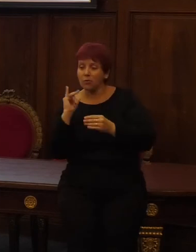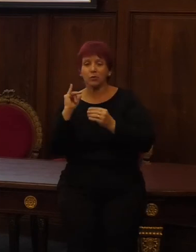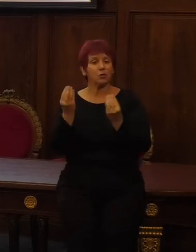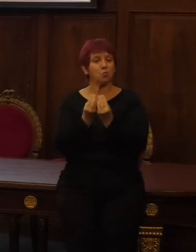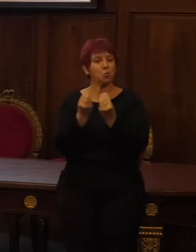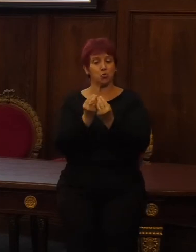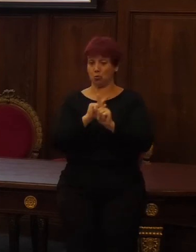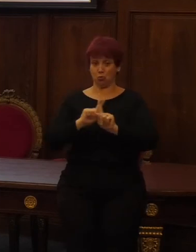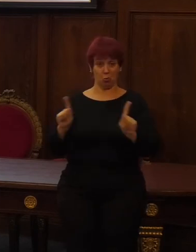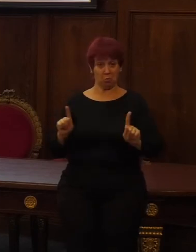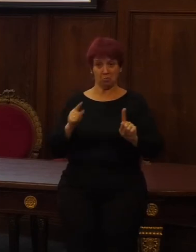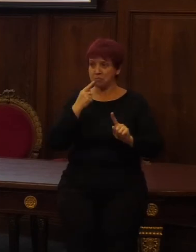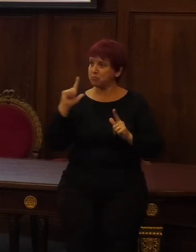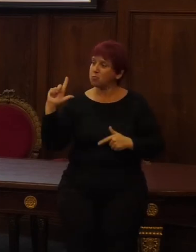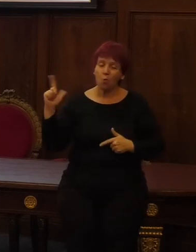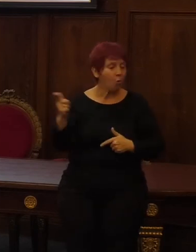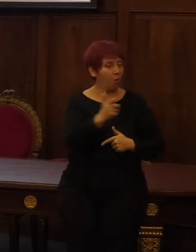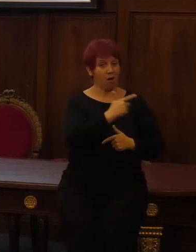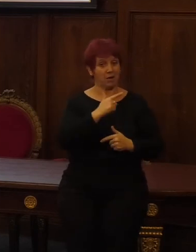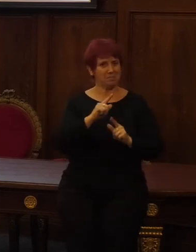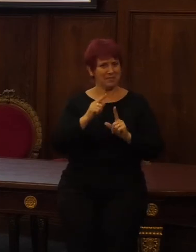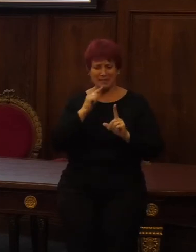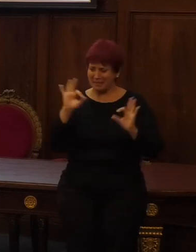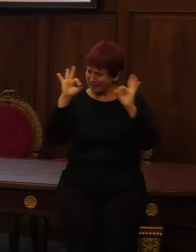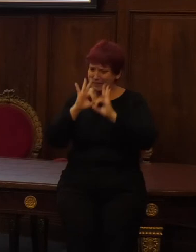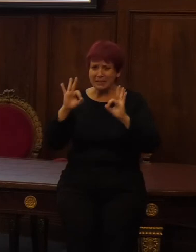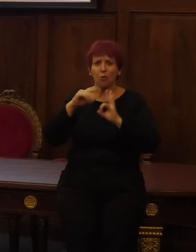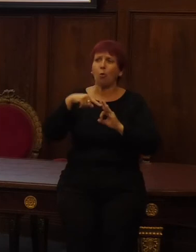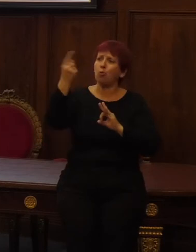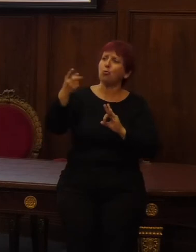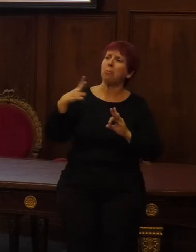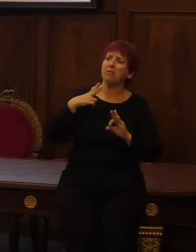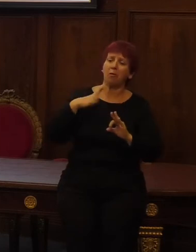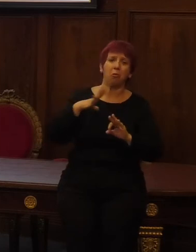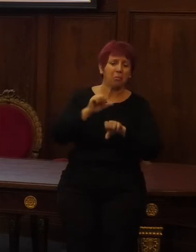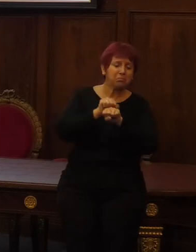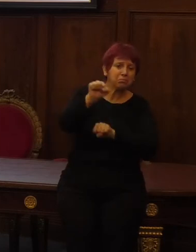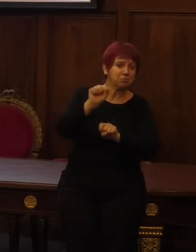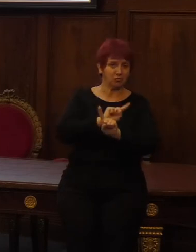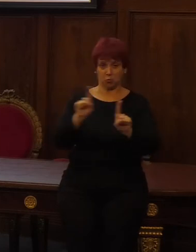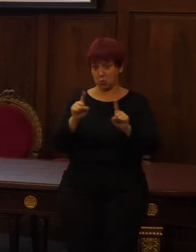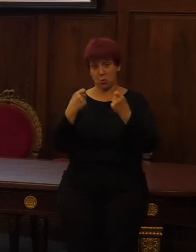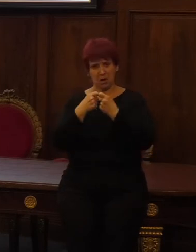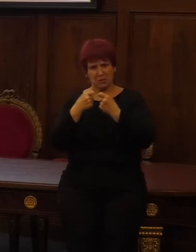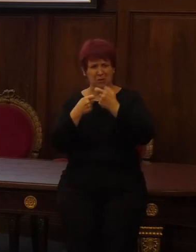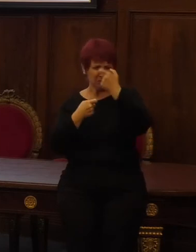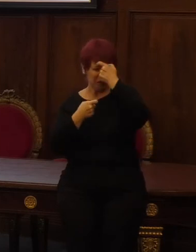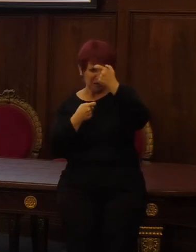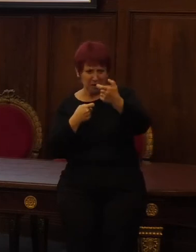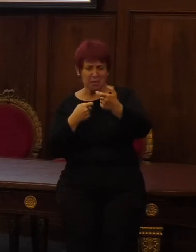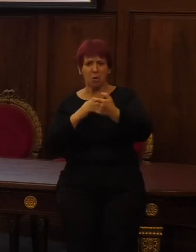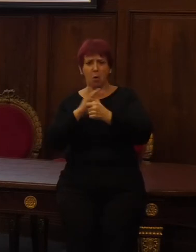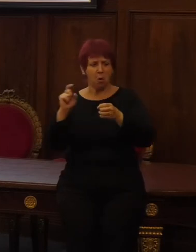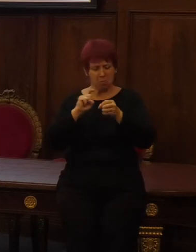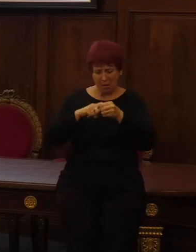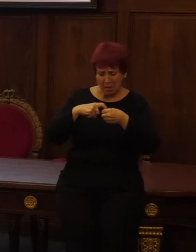intensidad. Y no lo es ninguna formación privada, ni asociación científica y